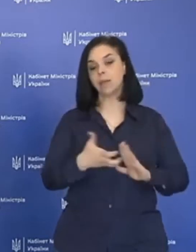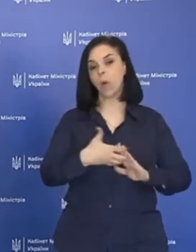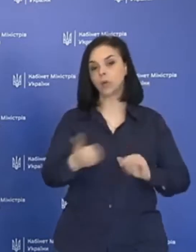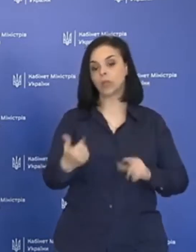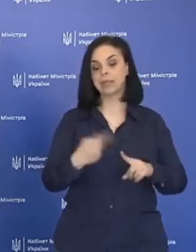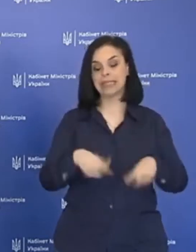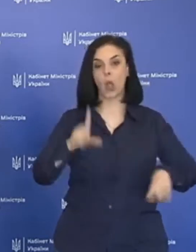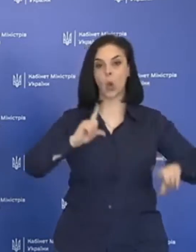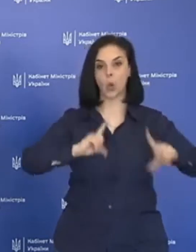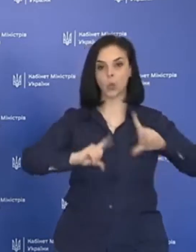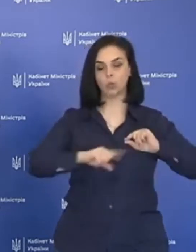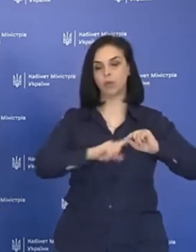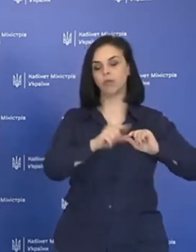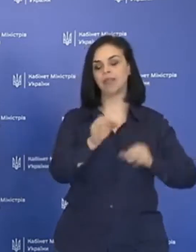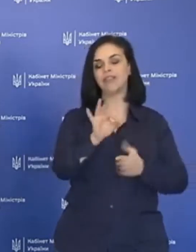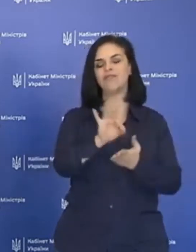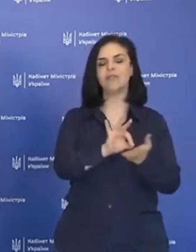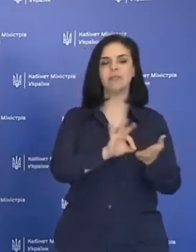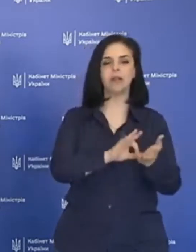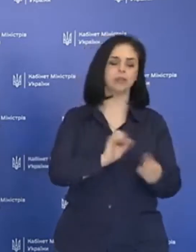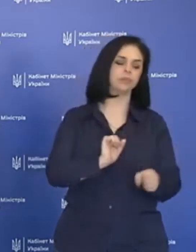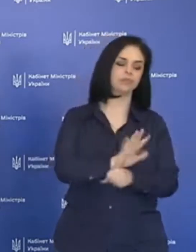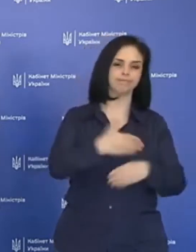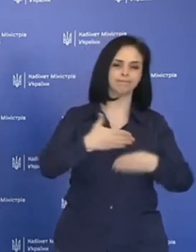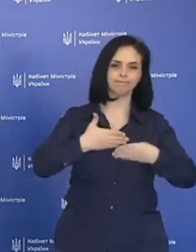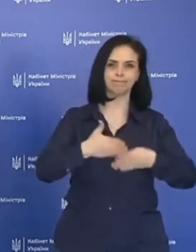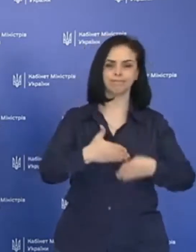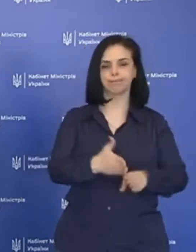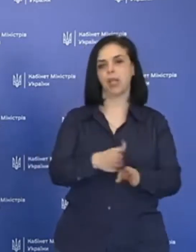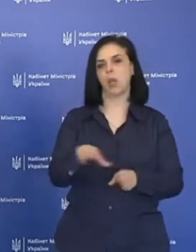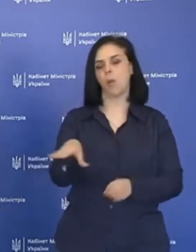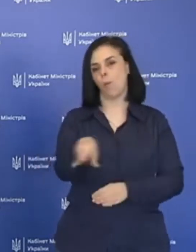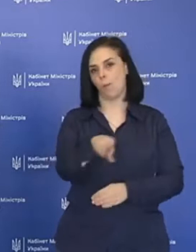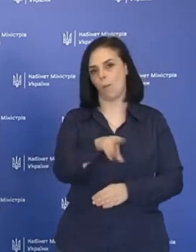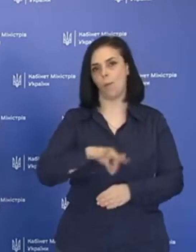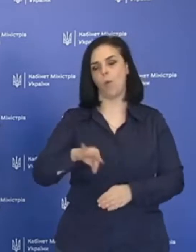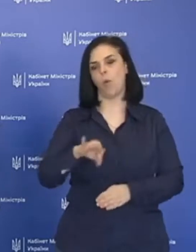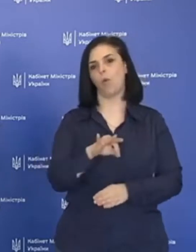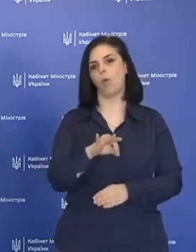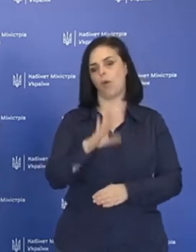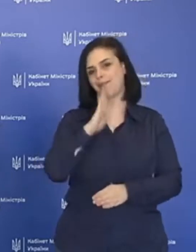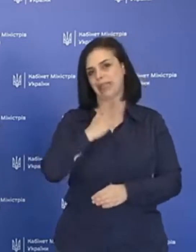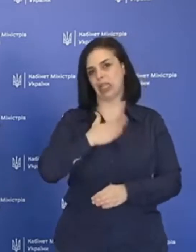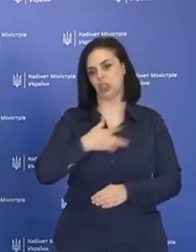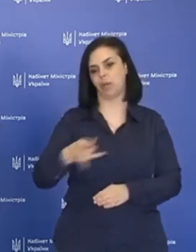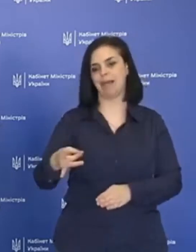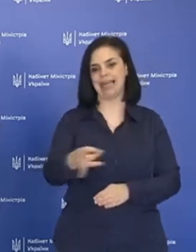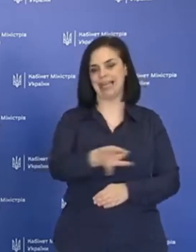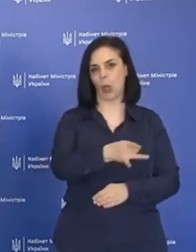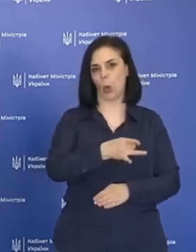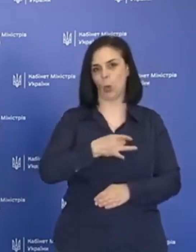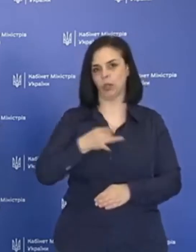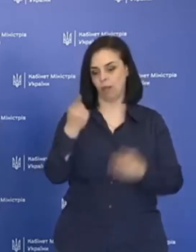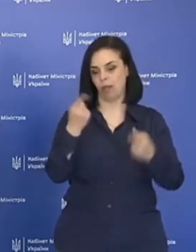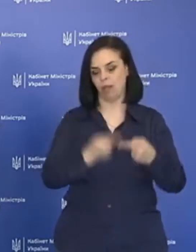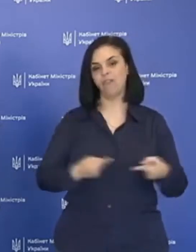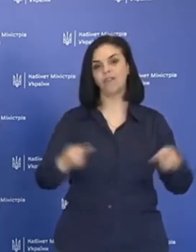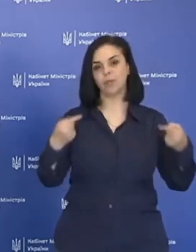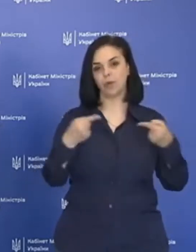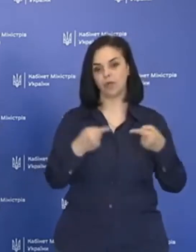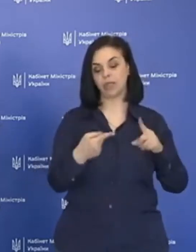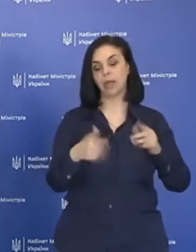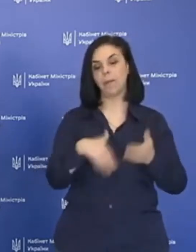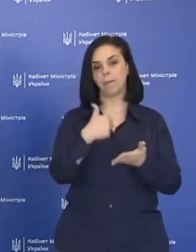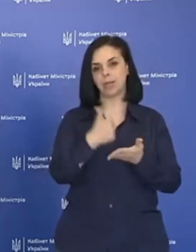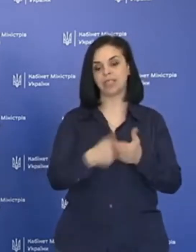отримаємо ці костюми, вони відразу будуть розподілені по нашим регіонам. Відповідно,